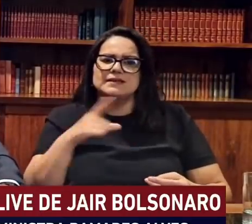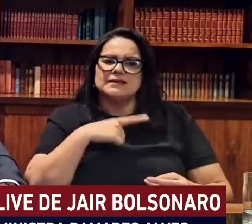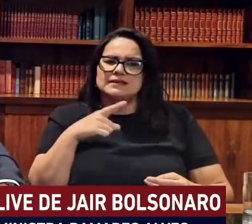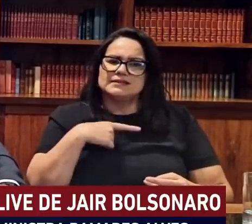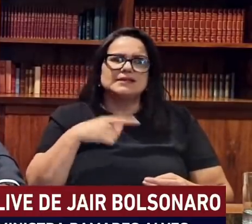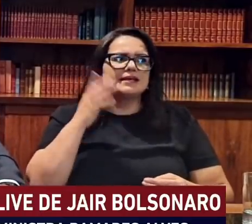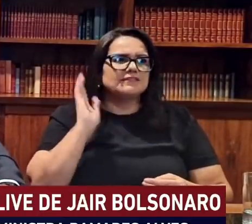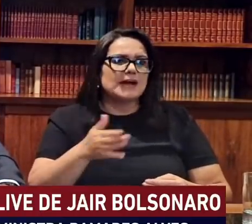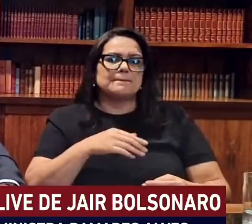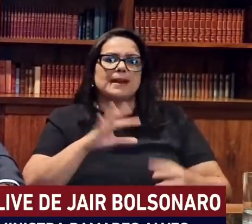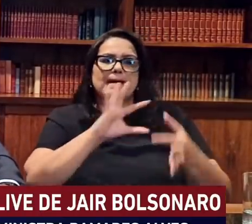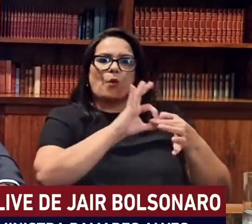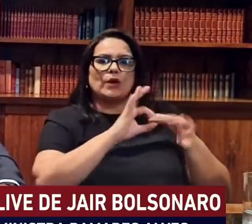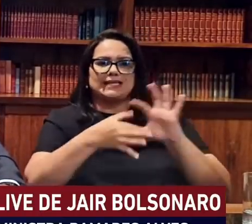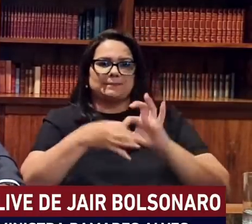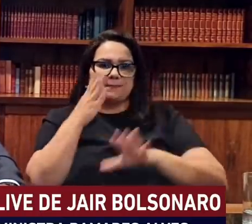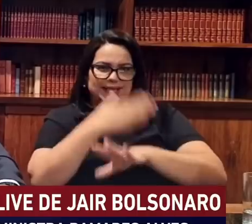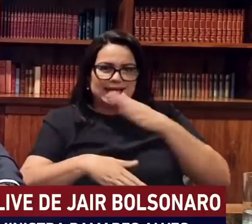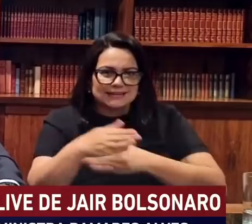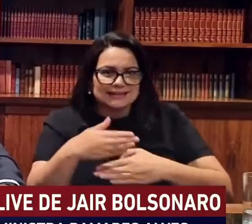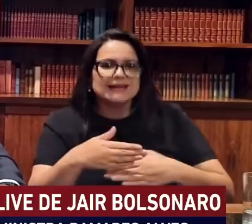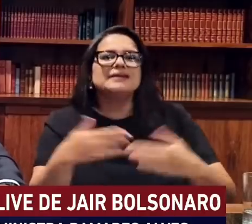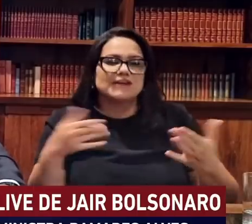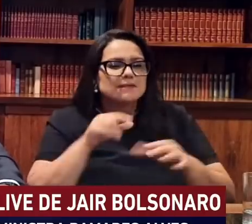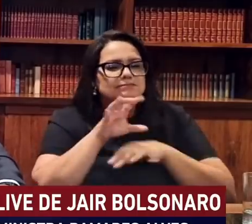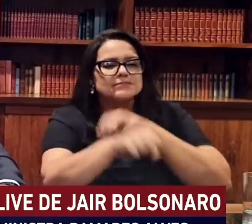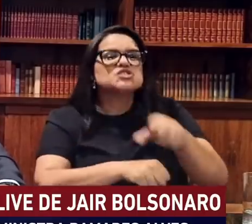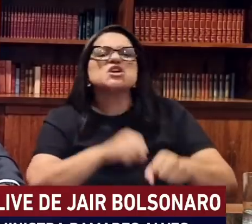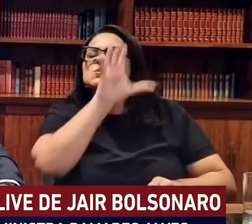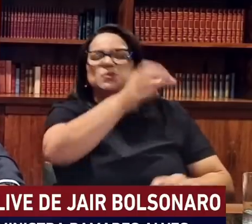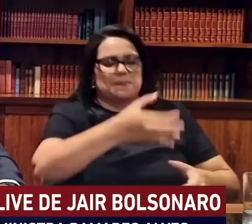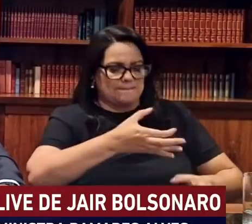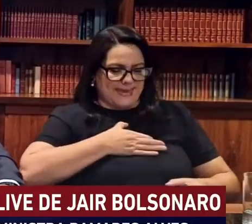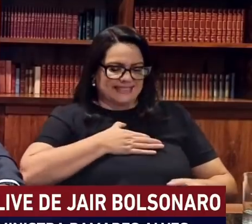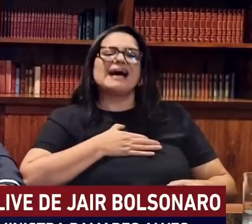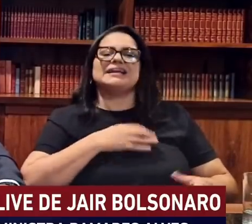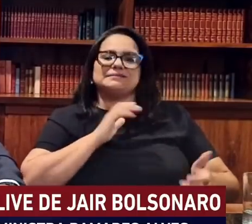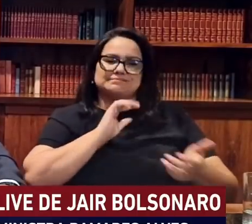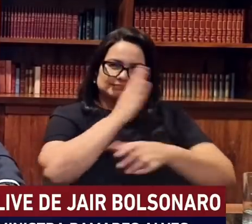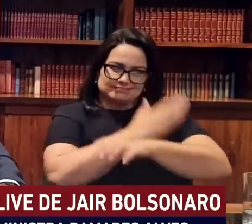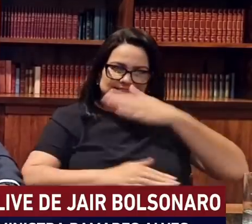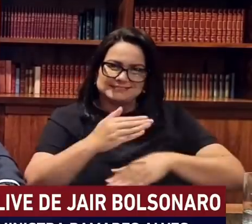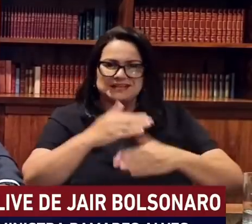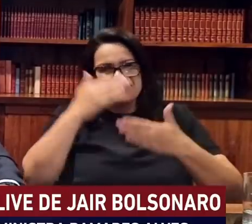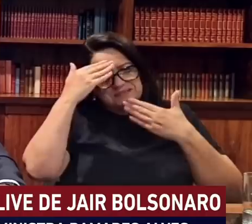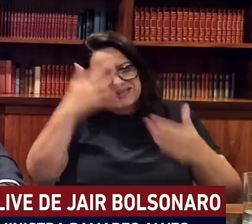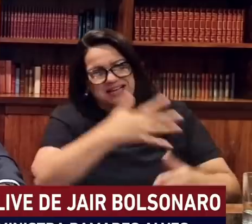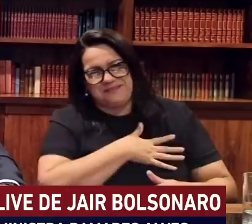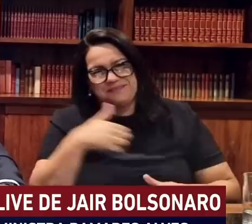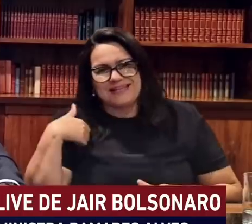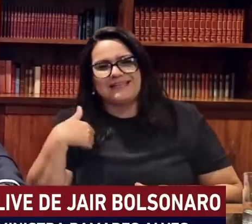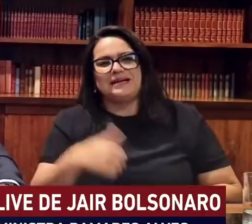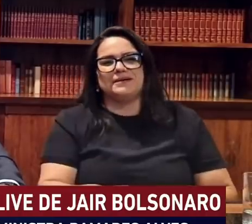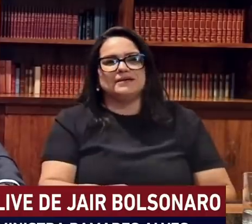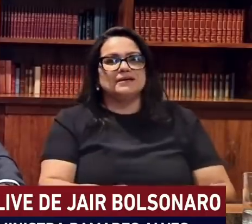gente, para a Paralimpíada. Nós vamos buscar todas as medalhas na próxima Paralimpíada. Obrigada, minha primeira-dama.